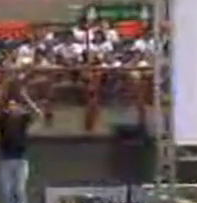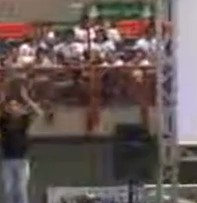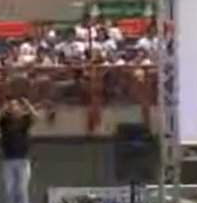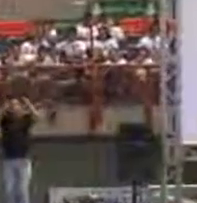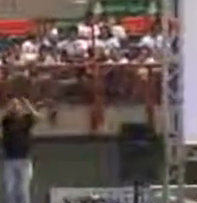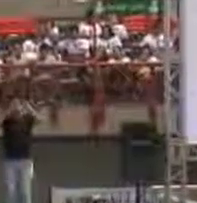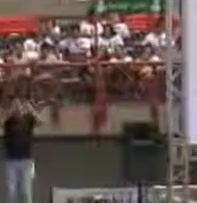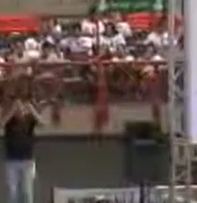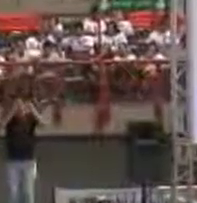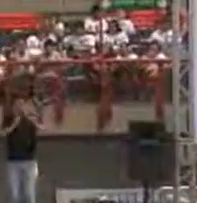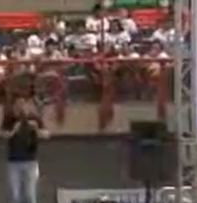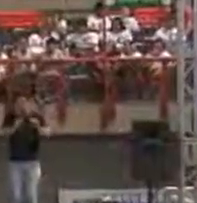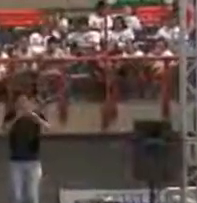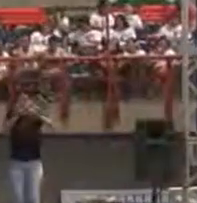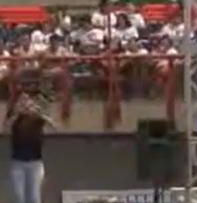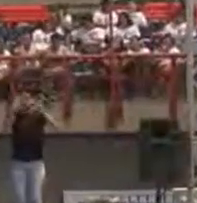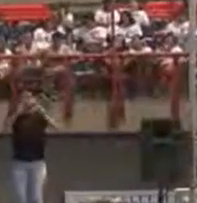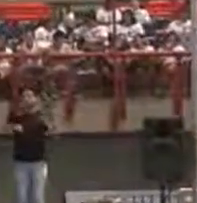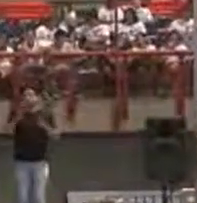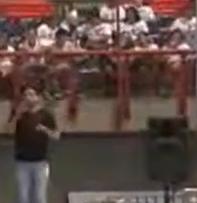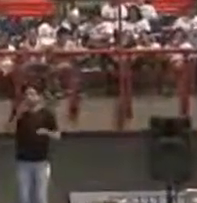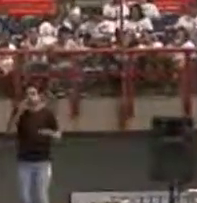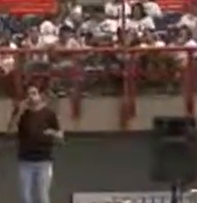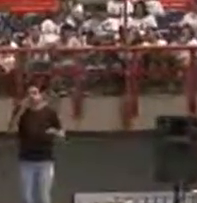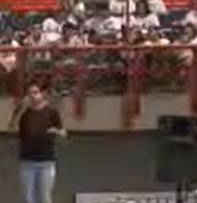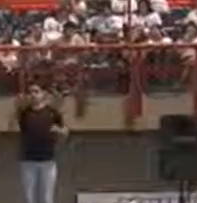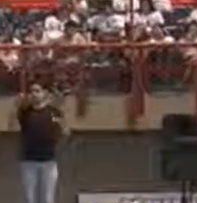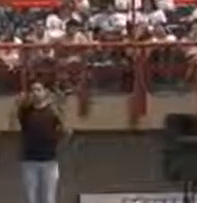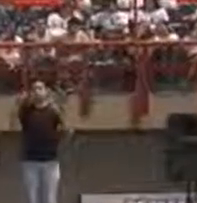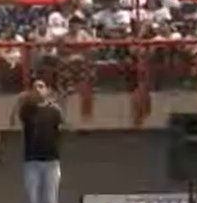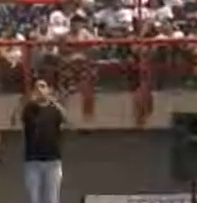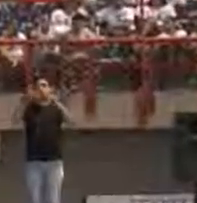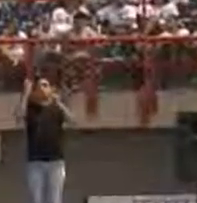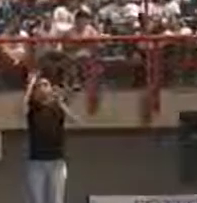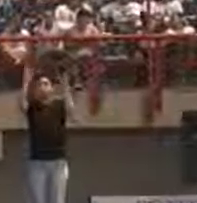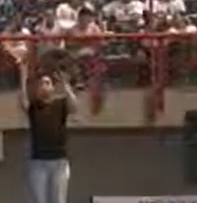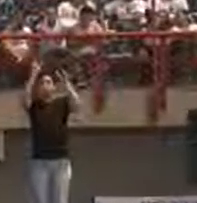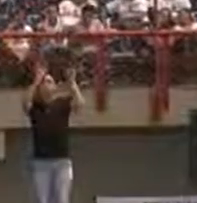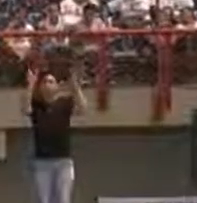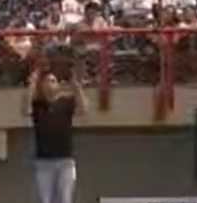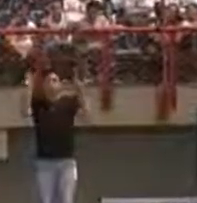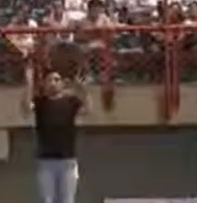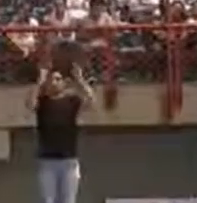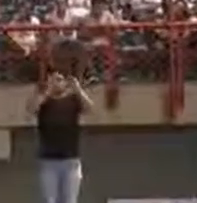léxico as palavras que tem na nossa cabeça se chama léxico